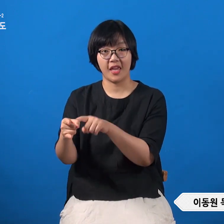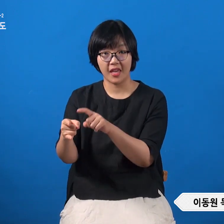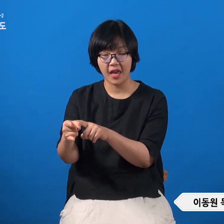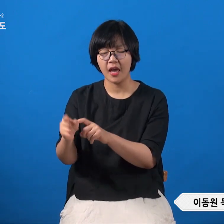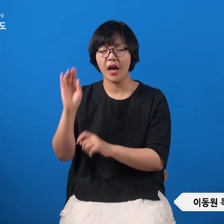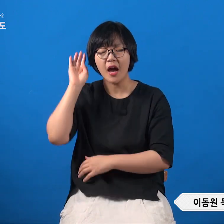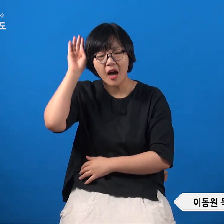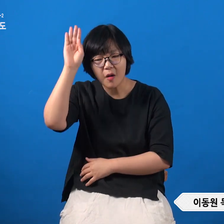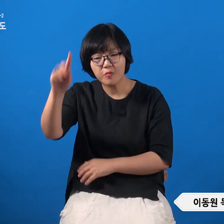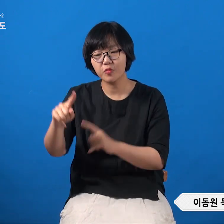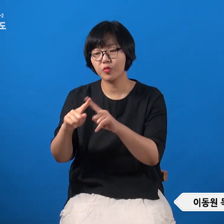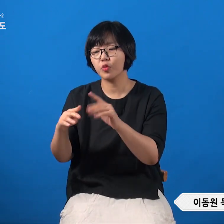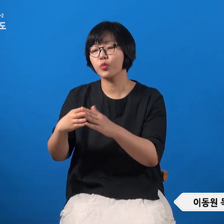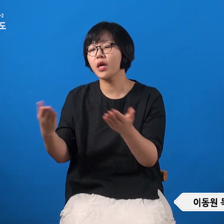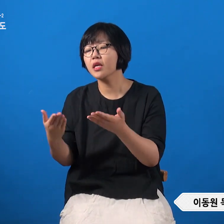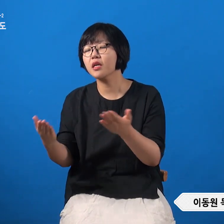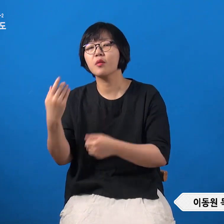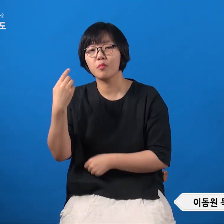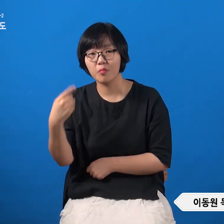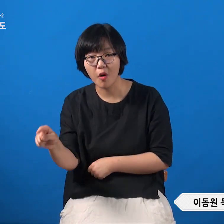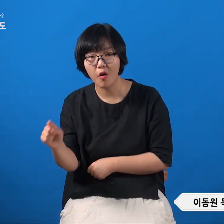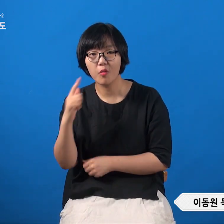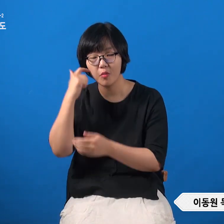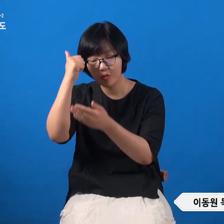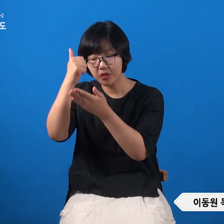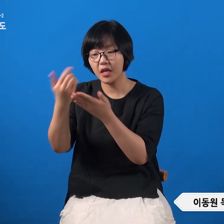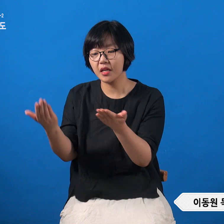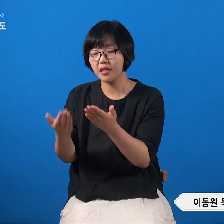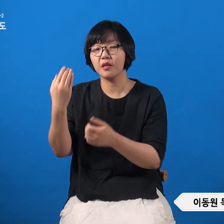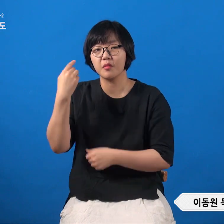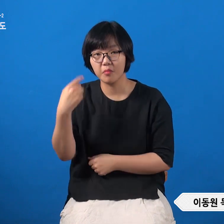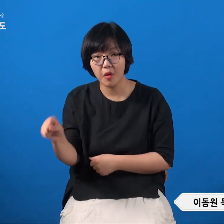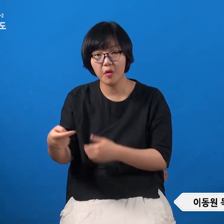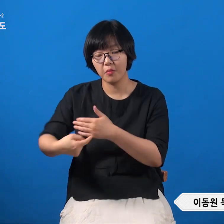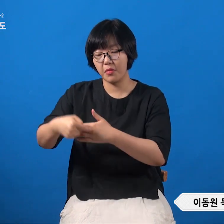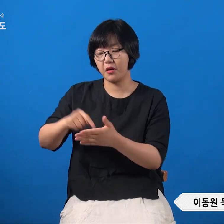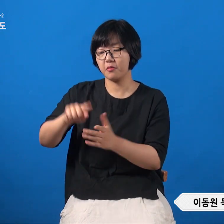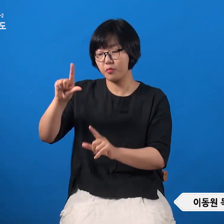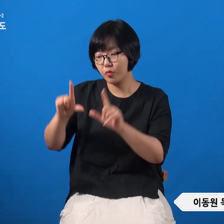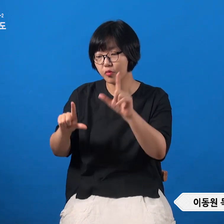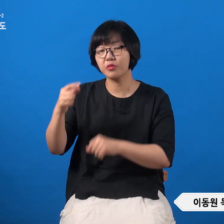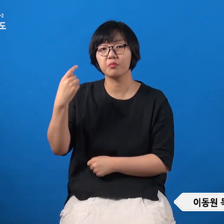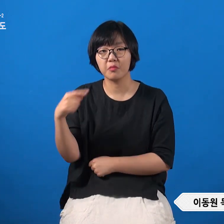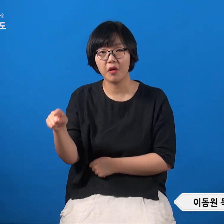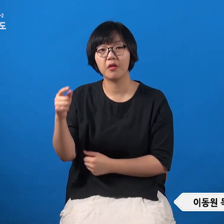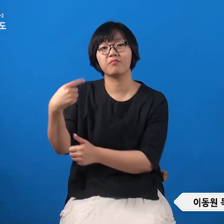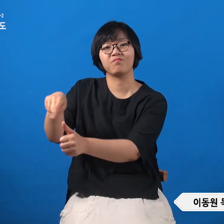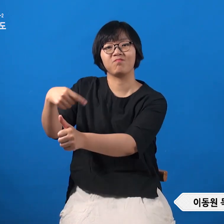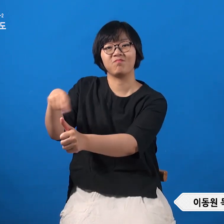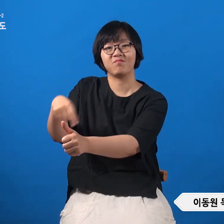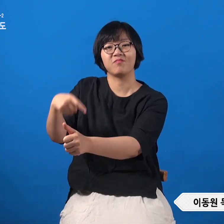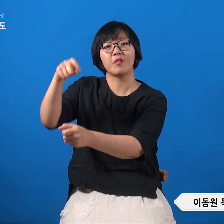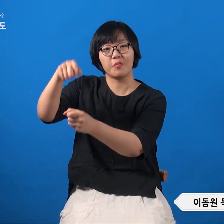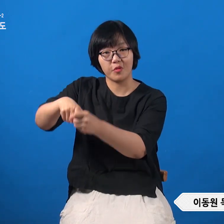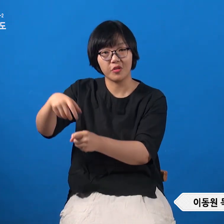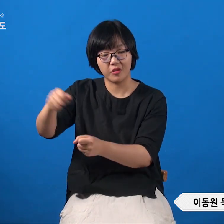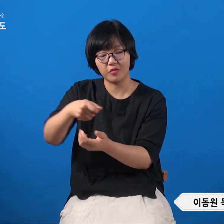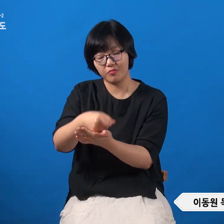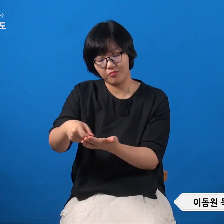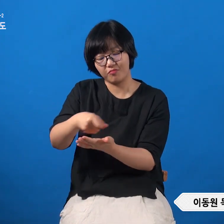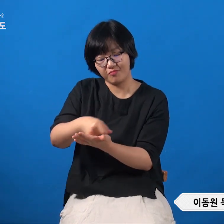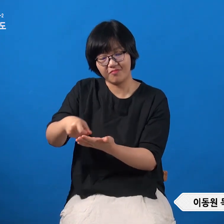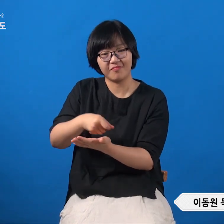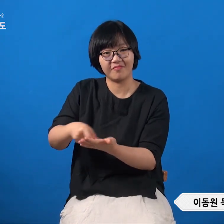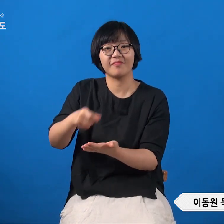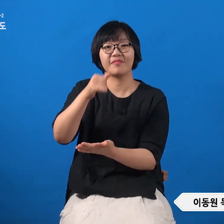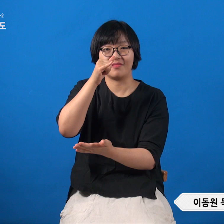마음으로 목회에 임할 것인가를 편지로 가르친 책, 그것이 바로 디모데 전서입니다.